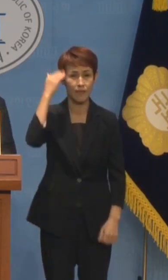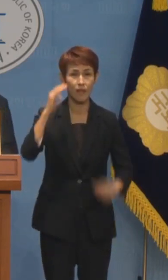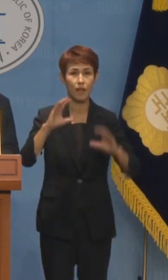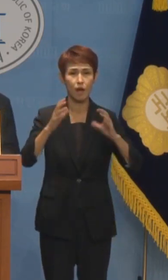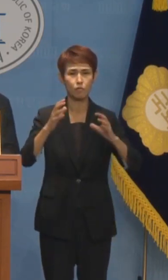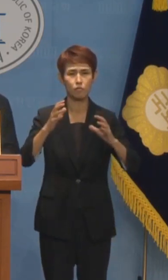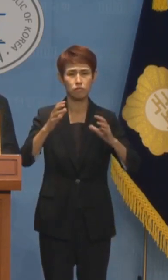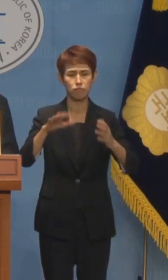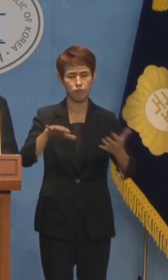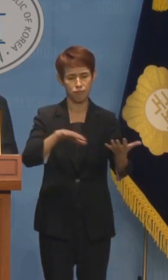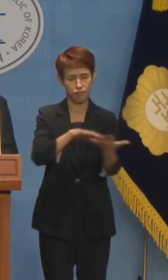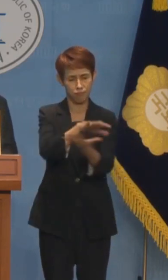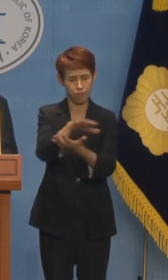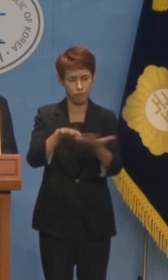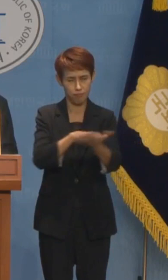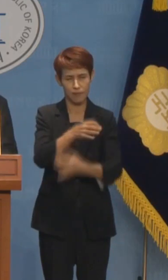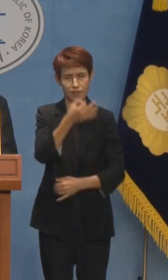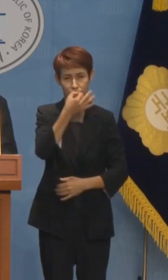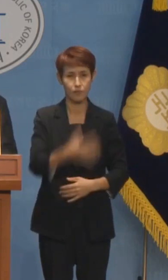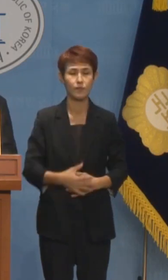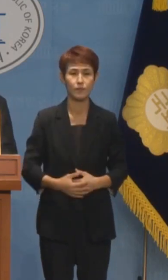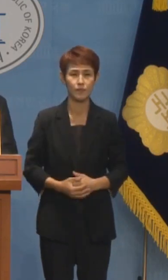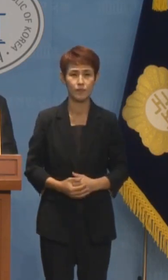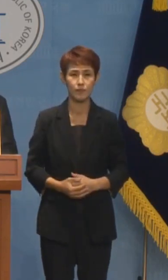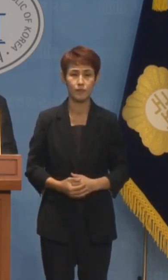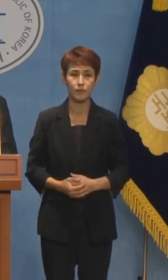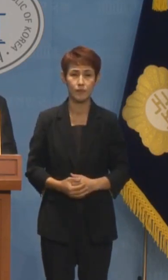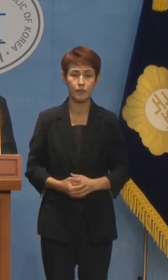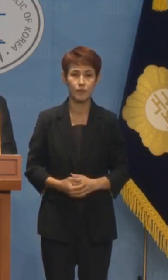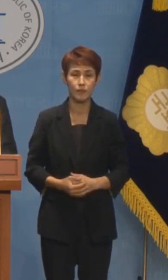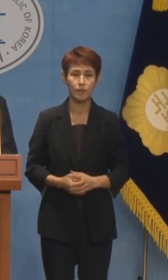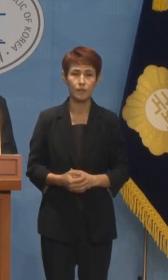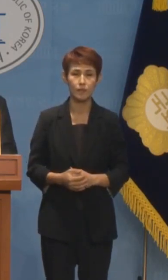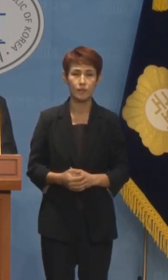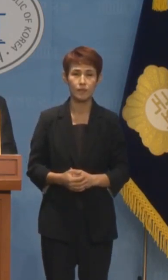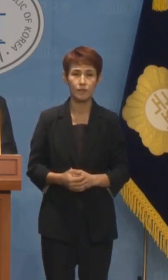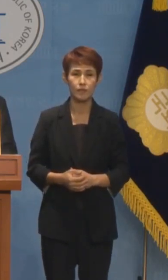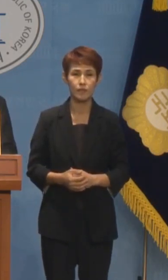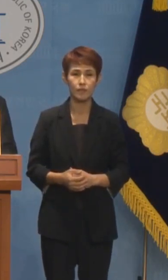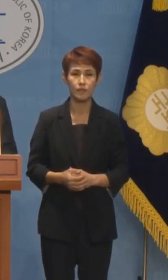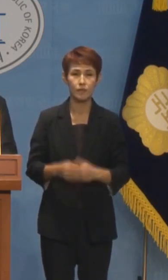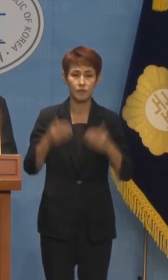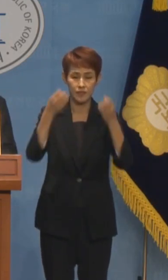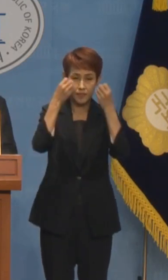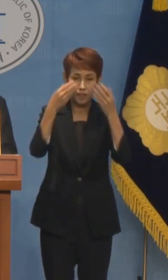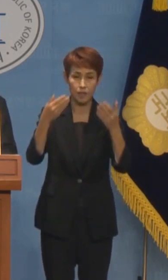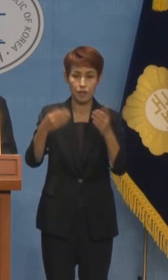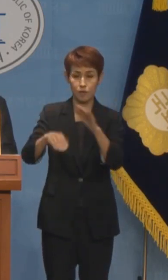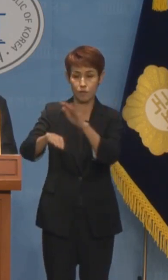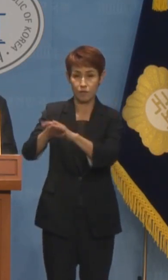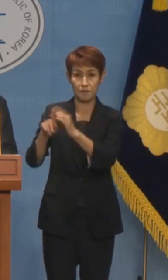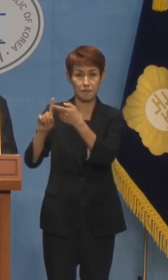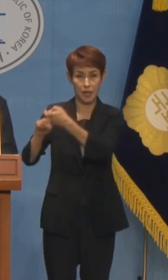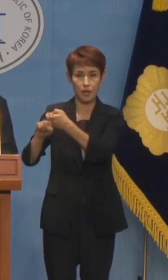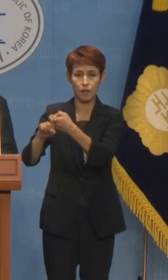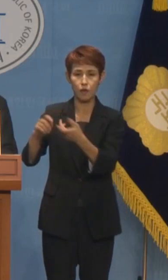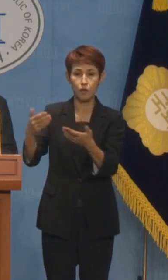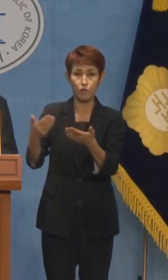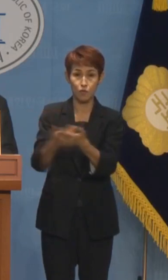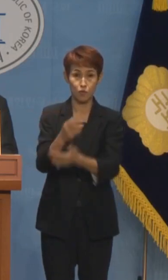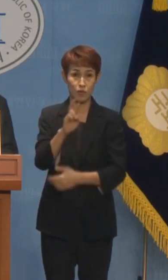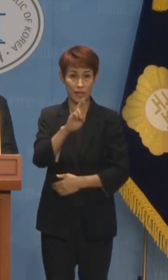혼란스럽습니다 여러분도 잘 아시다시피 뉴라이트 어 인사들이 집필한 역사